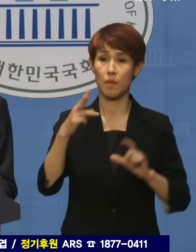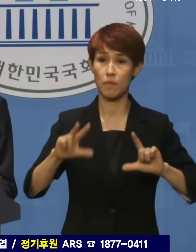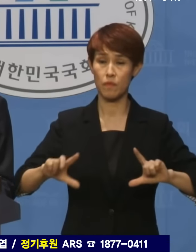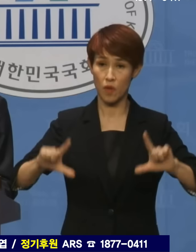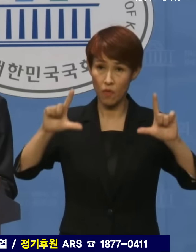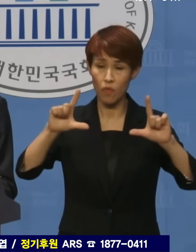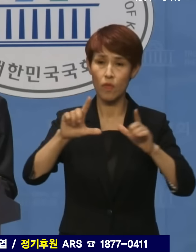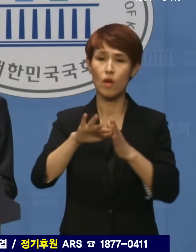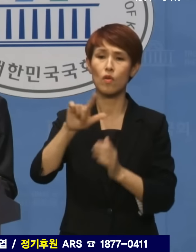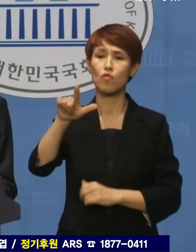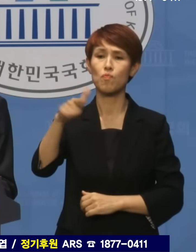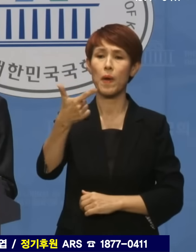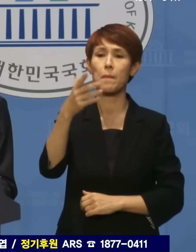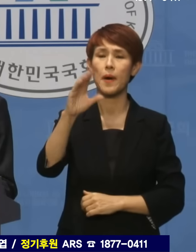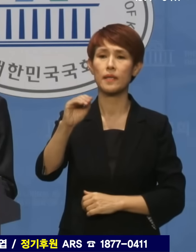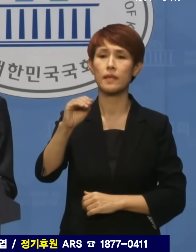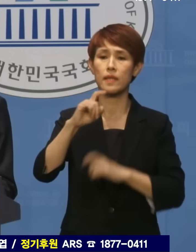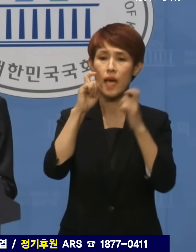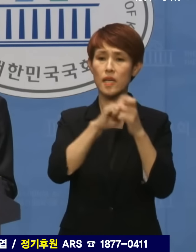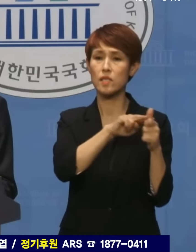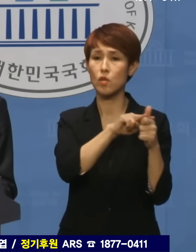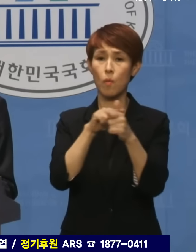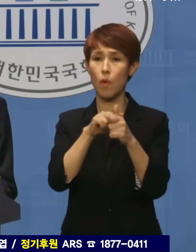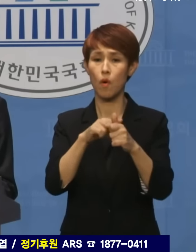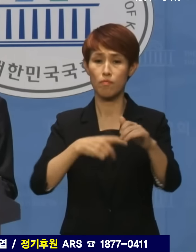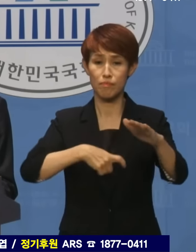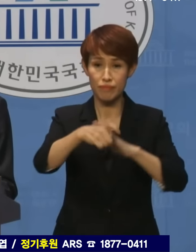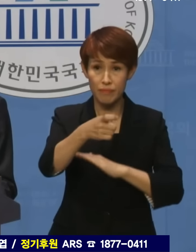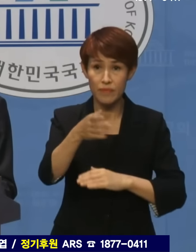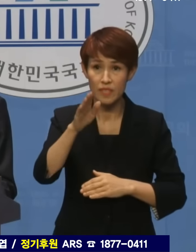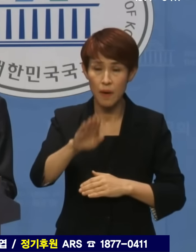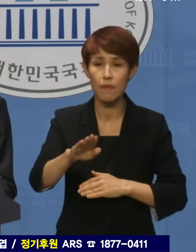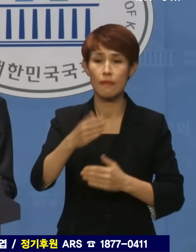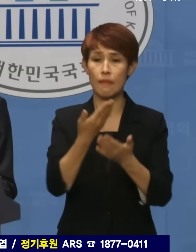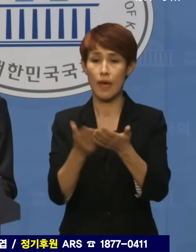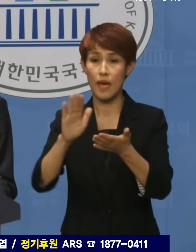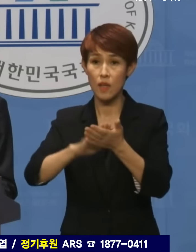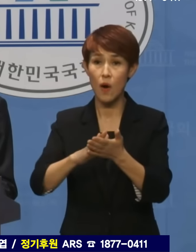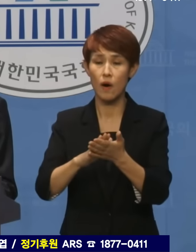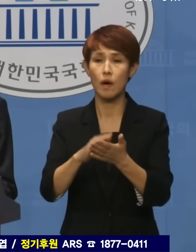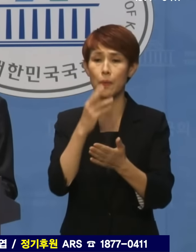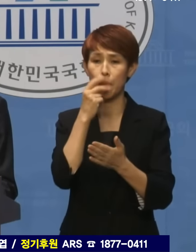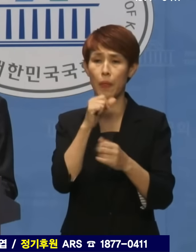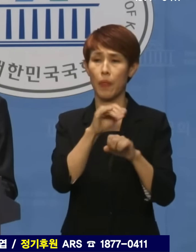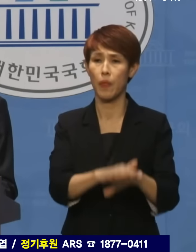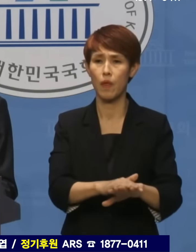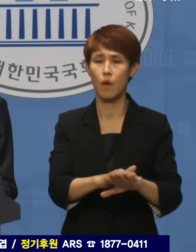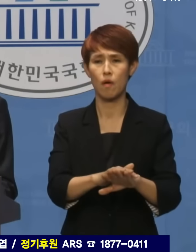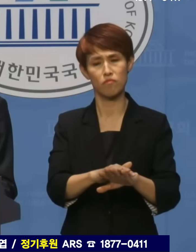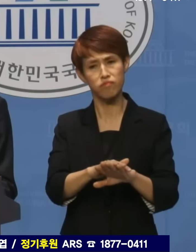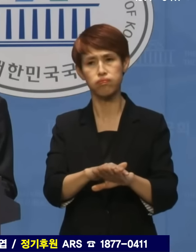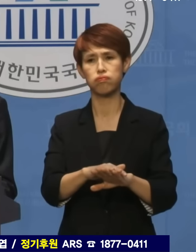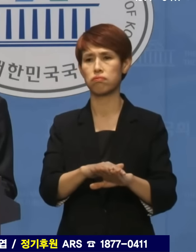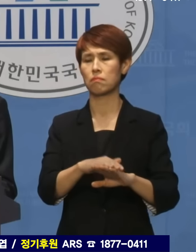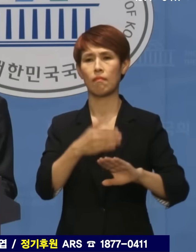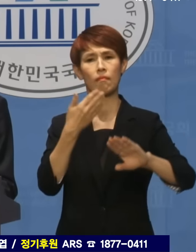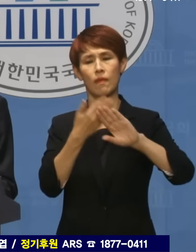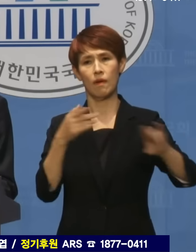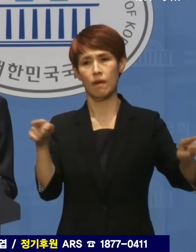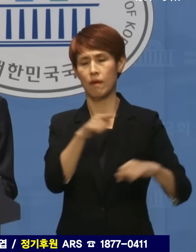600만 건에 달하는 개인 정부를 유출하고 개선책 수용으로 마무리한 것과 대조적입니다